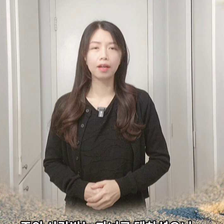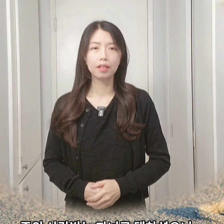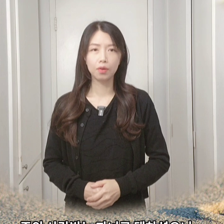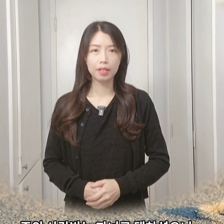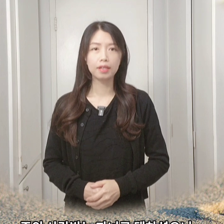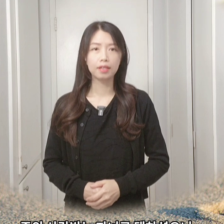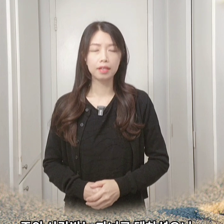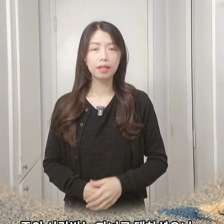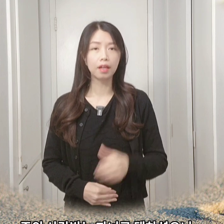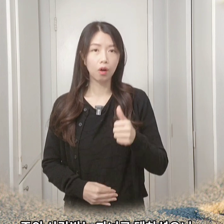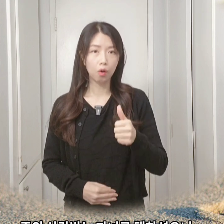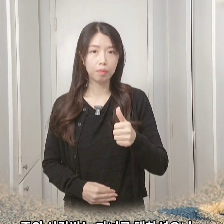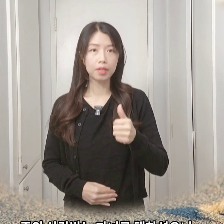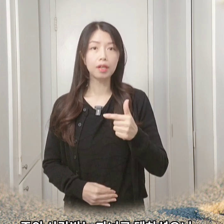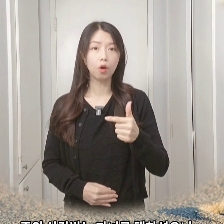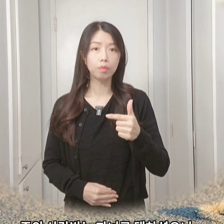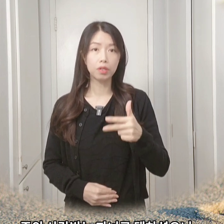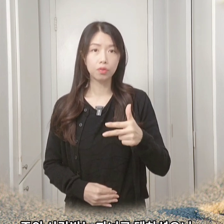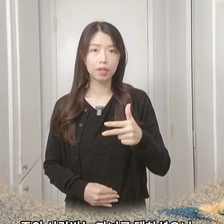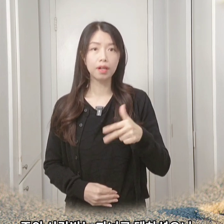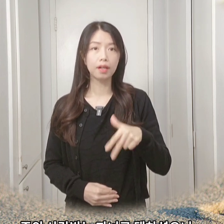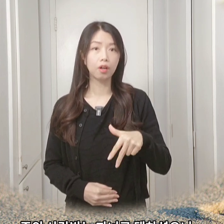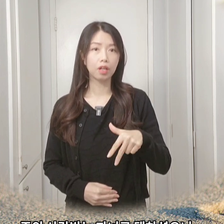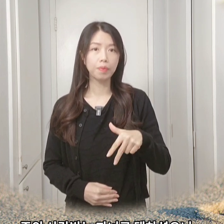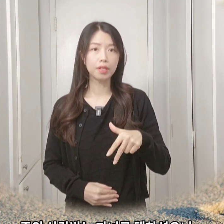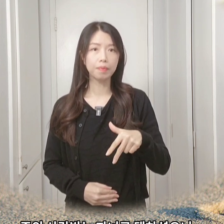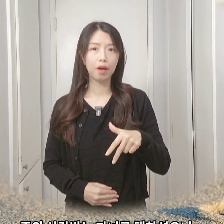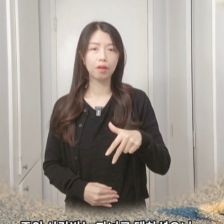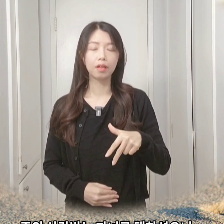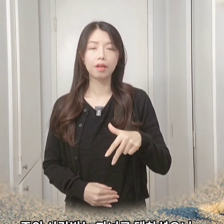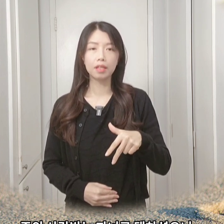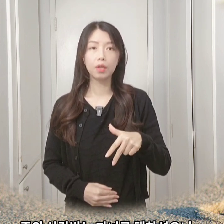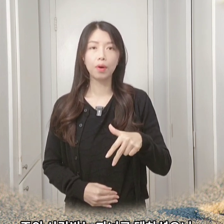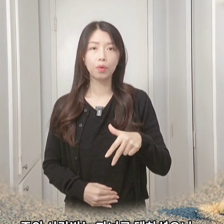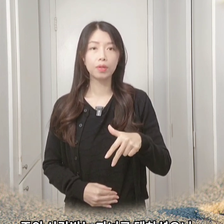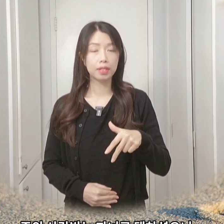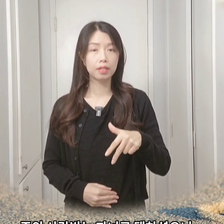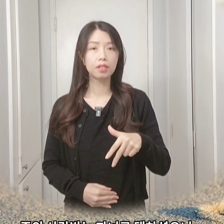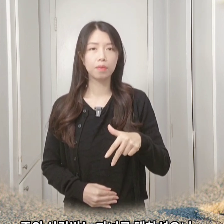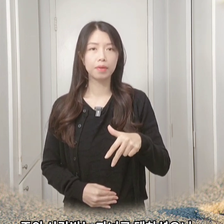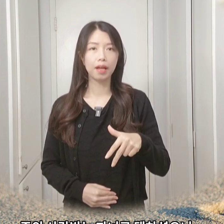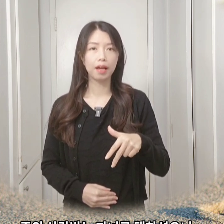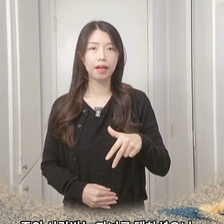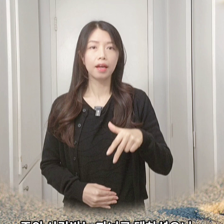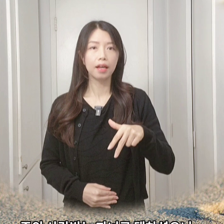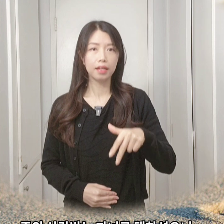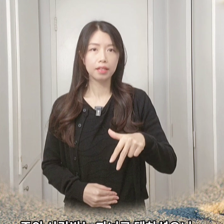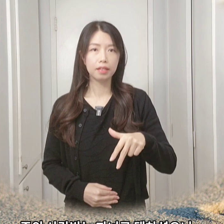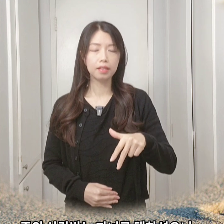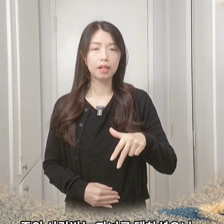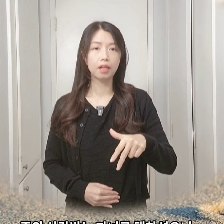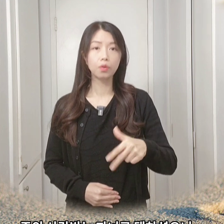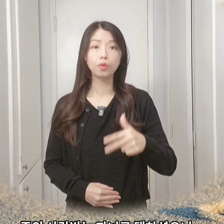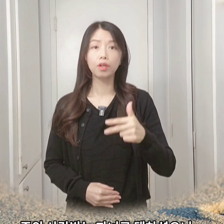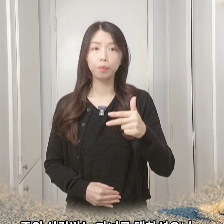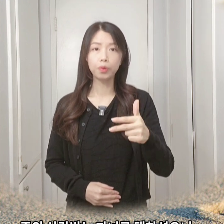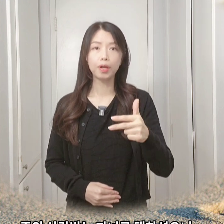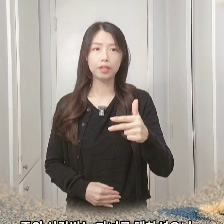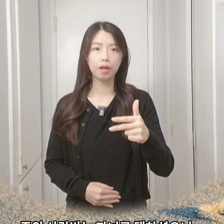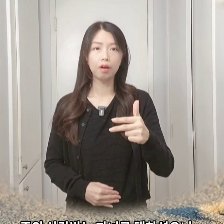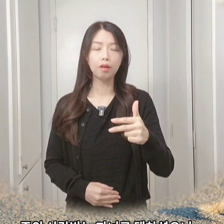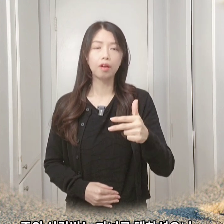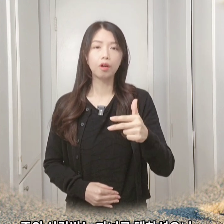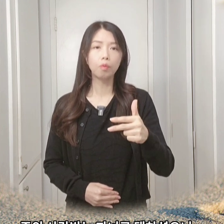수어인데요. 지와 지읒은 엄지, 검지, 중지를 이렇게 펴시면 지와로 지읒이 됩니다. 이 지읒을 손을